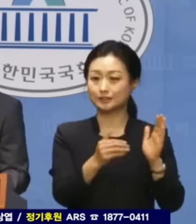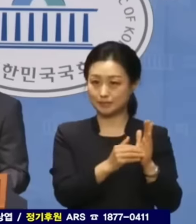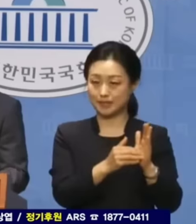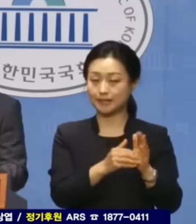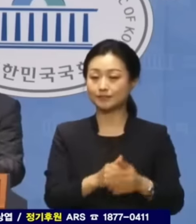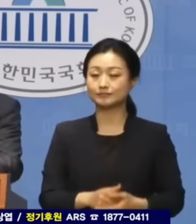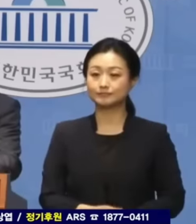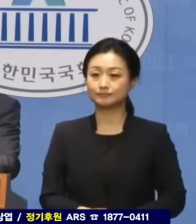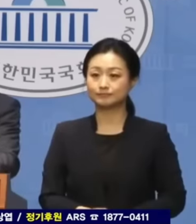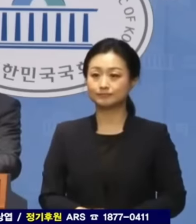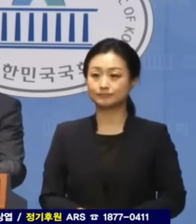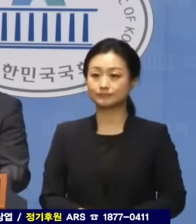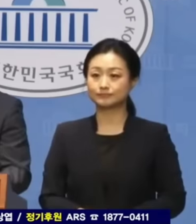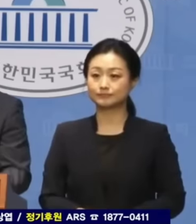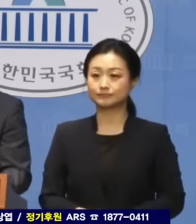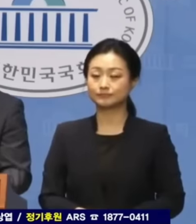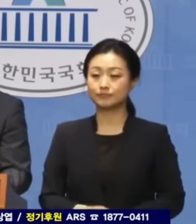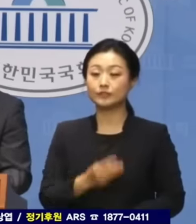드러났습니다.